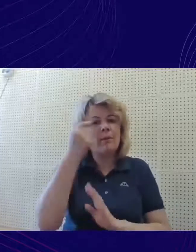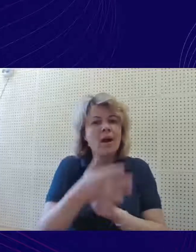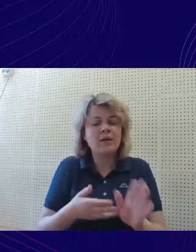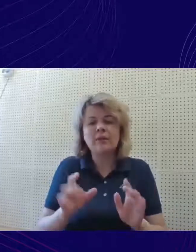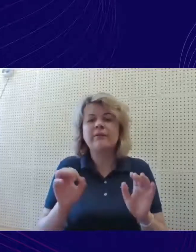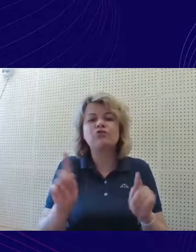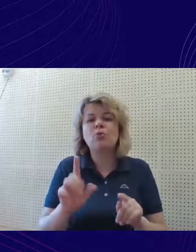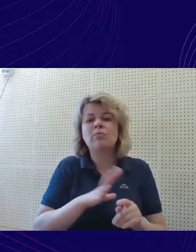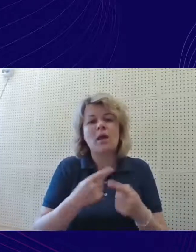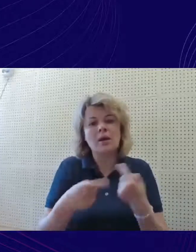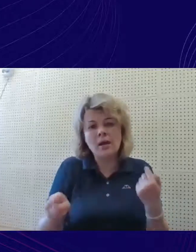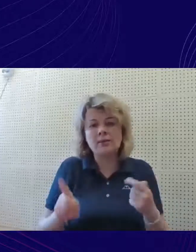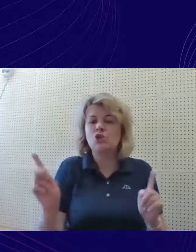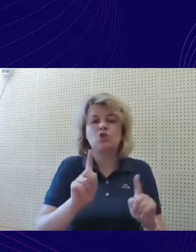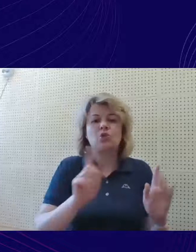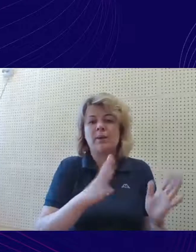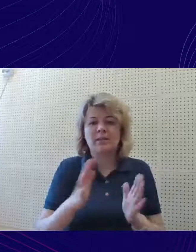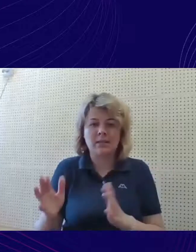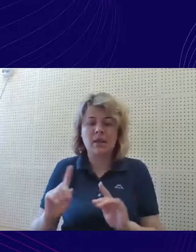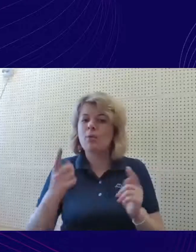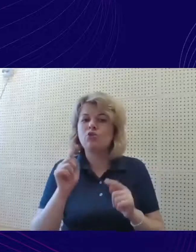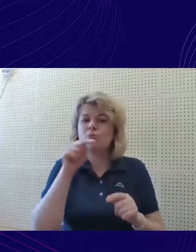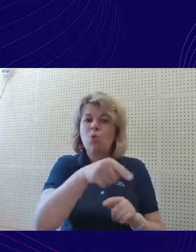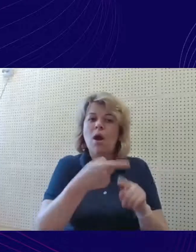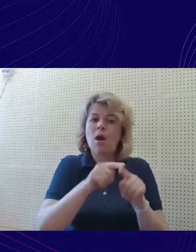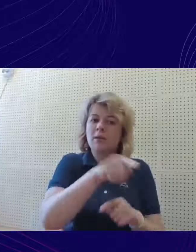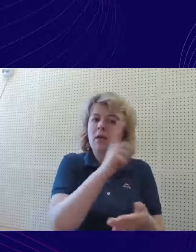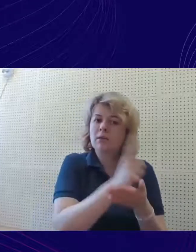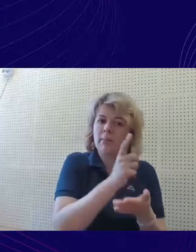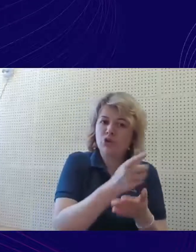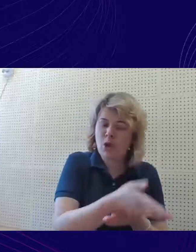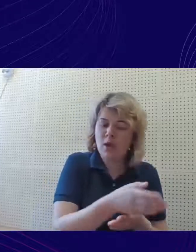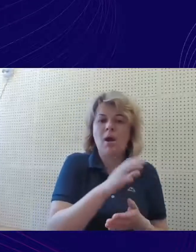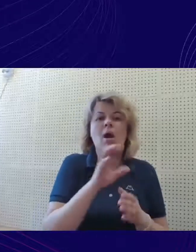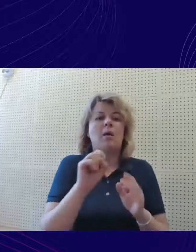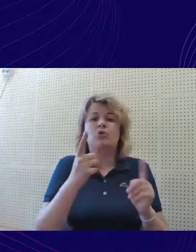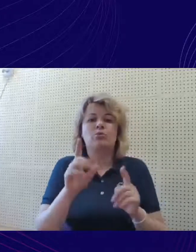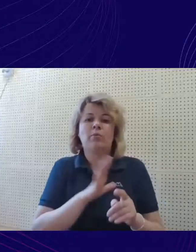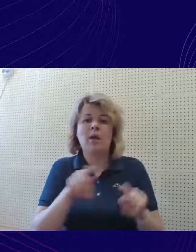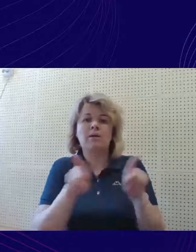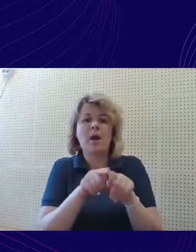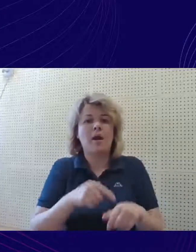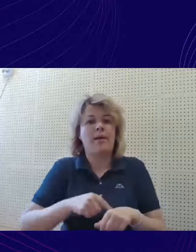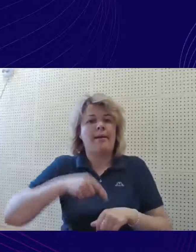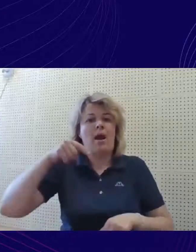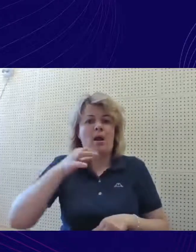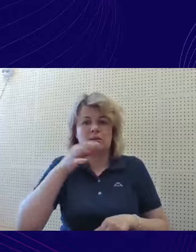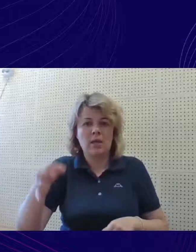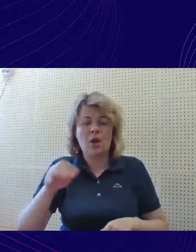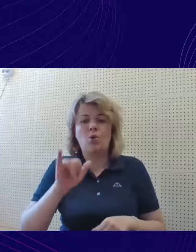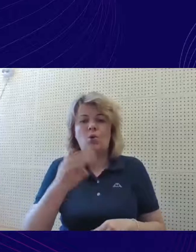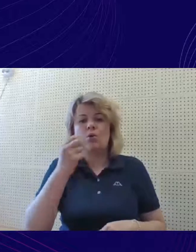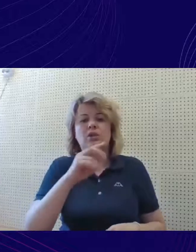происходило. И почему это запрещали, и почему такая была реакция у цензуры